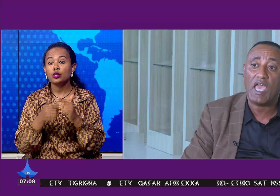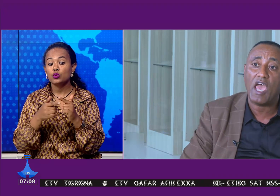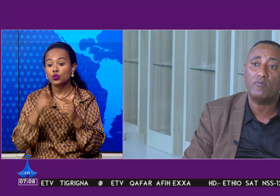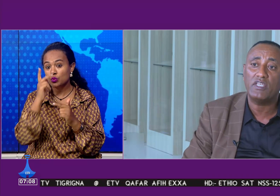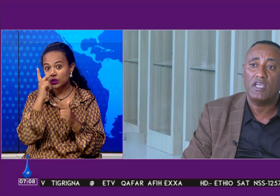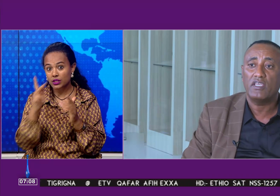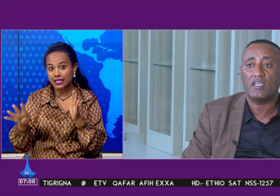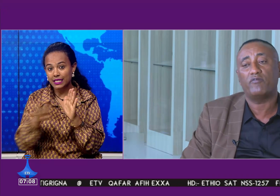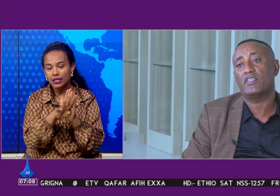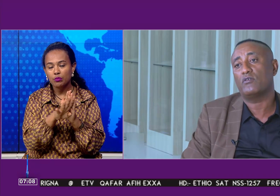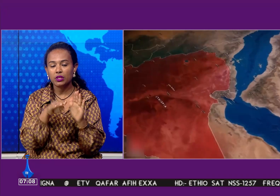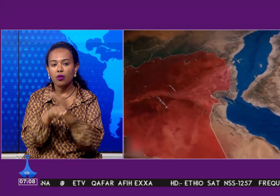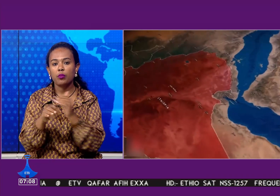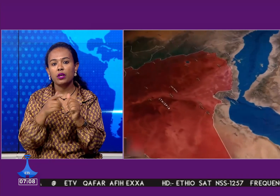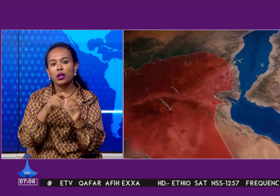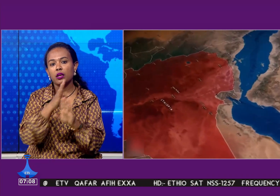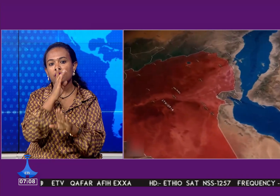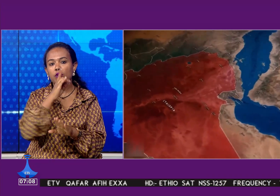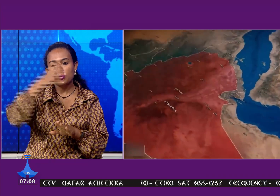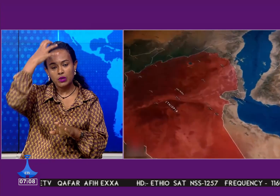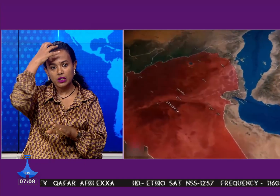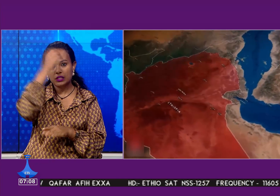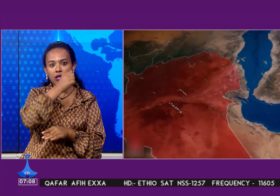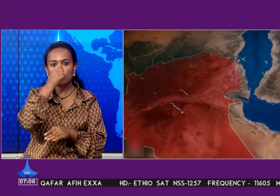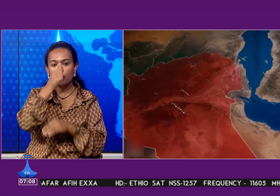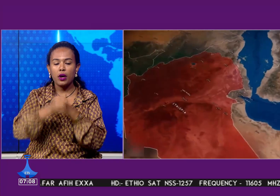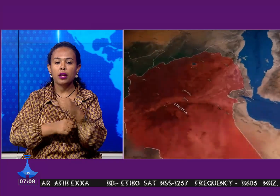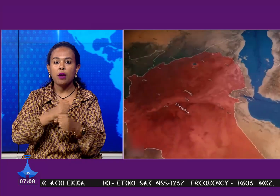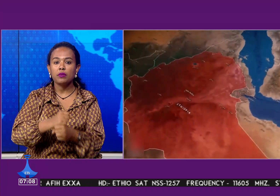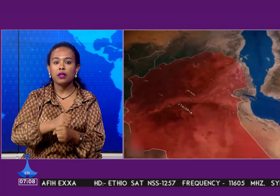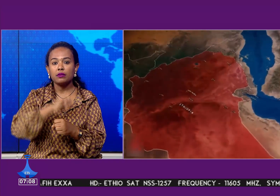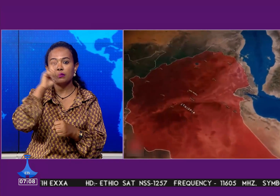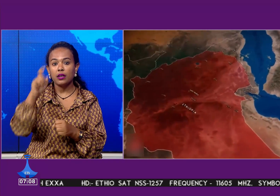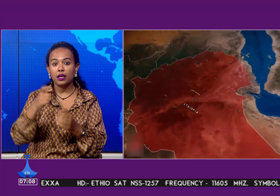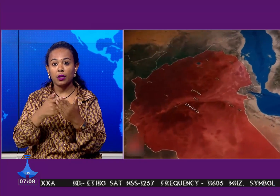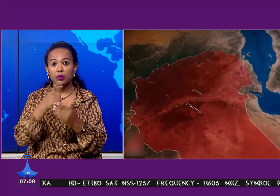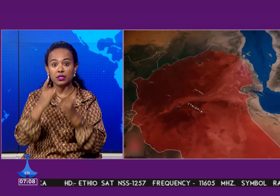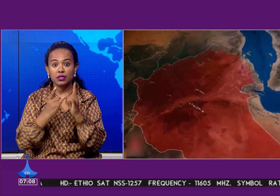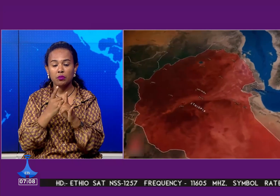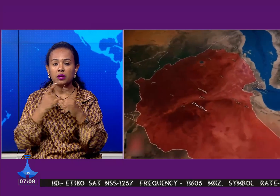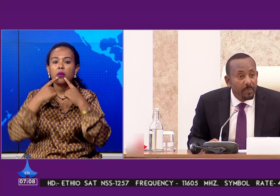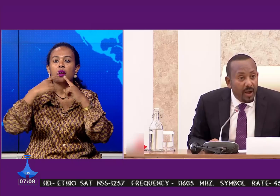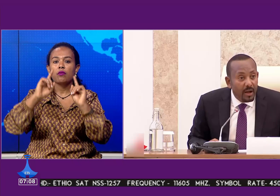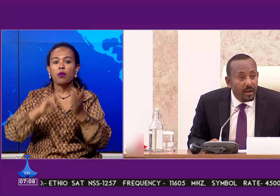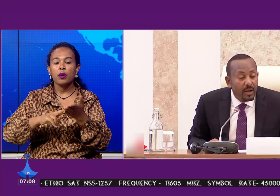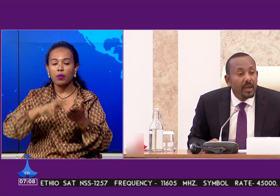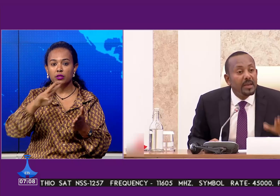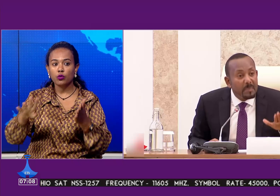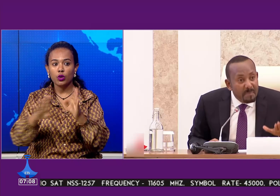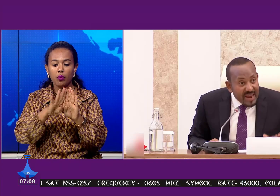የምትገባበት አምድ የከፈተ ነው። መንግስት የኢትዮጵያን የዓመታት ጥያቄ በዚህ ዘመን በአደባባይ ማንሳቱና የባህር